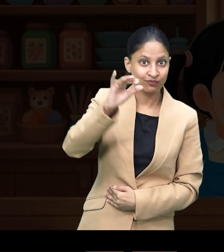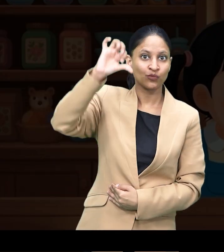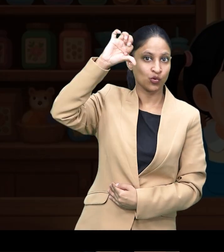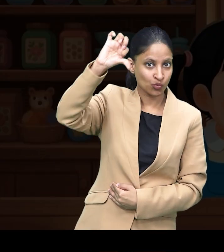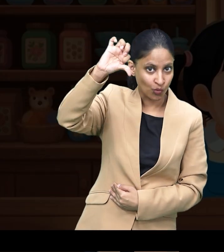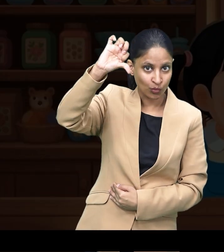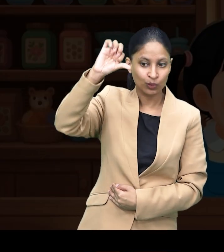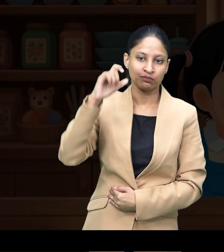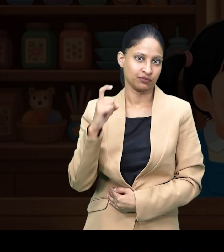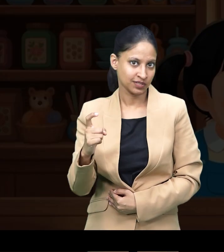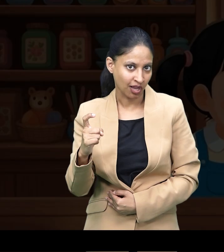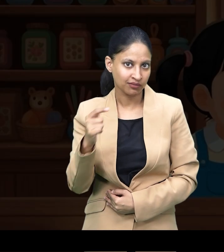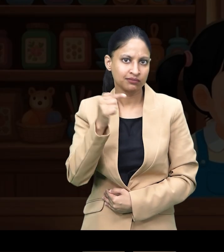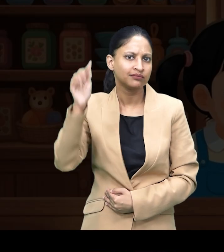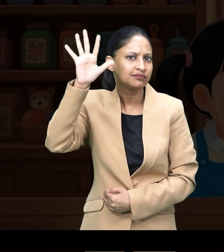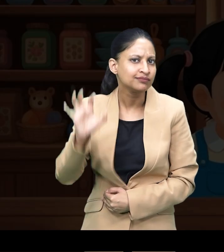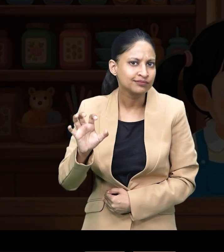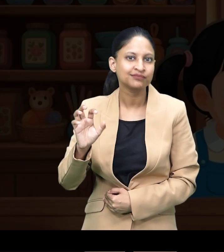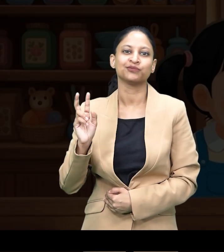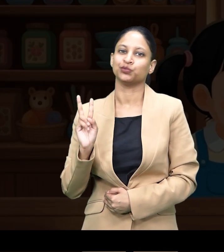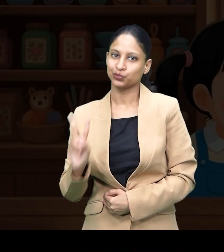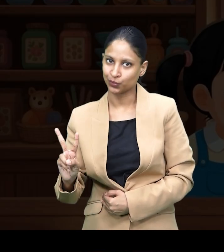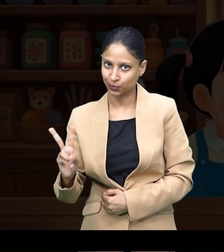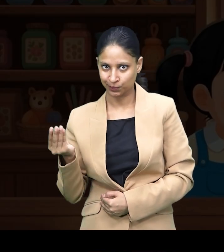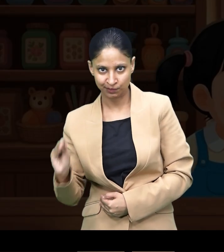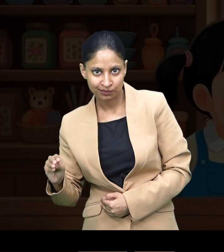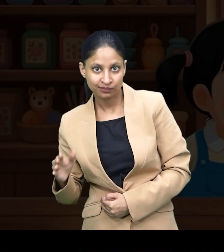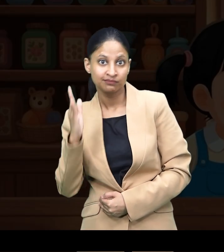दहाई 9 घटा 7 बराबर 2।